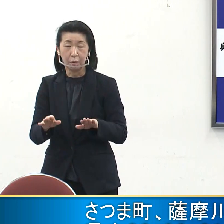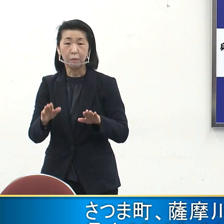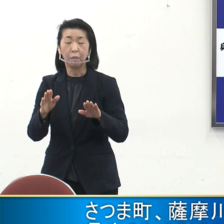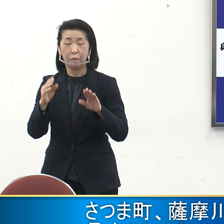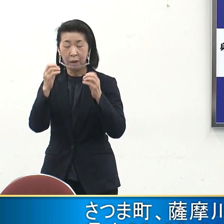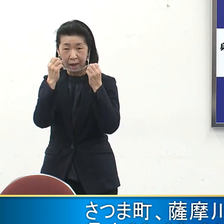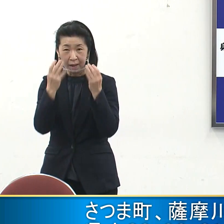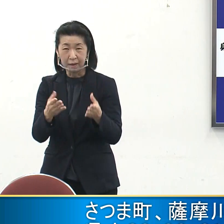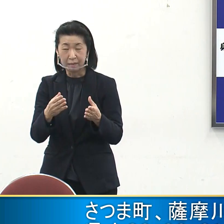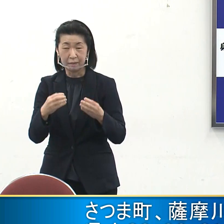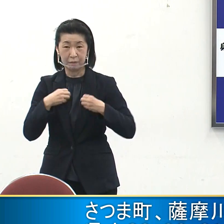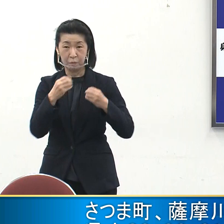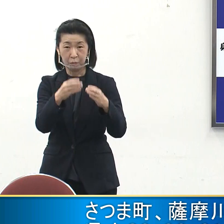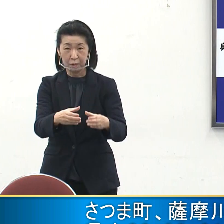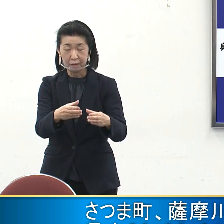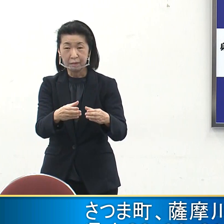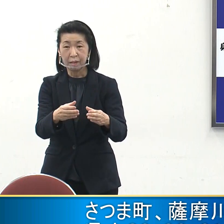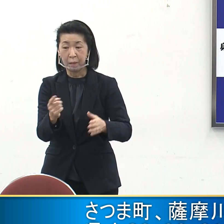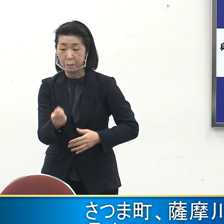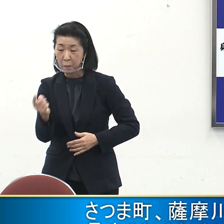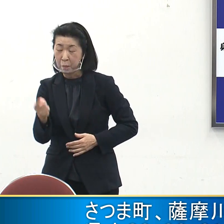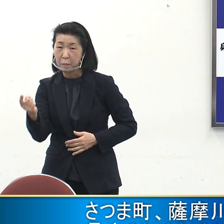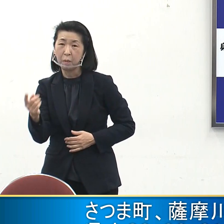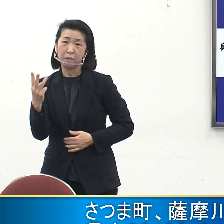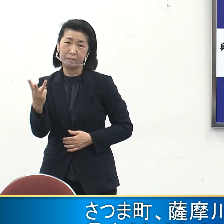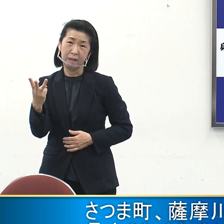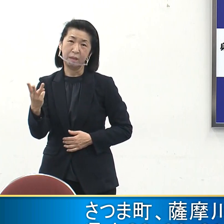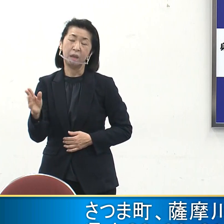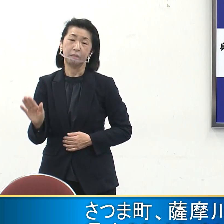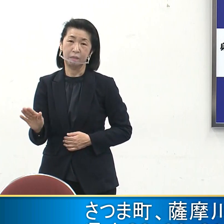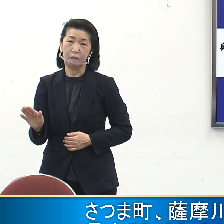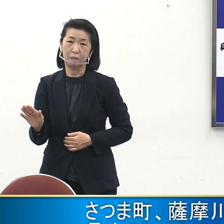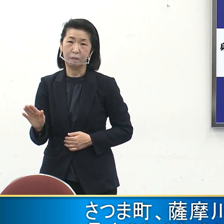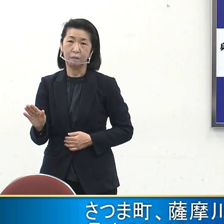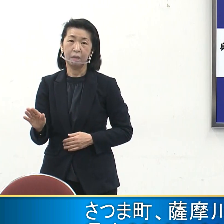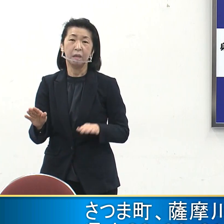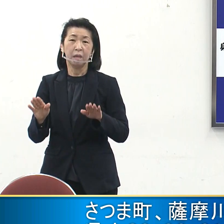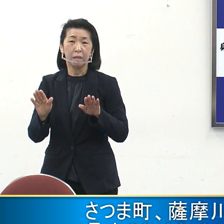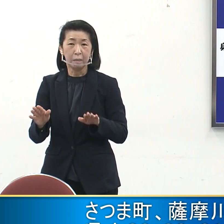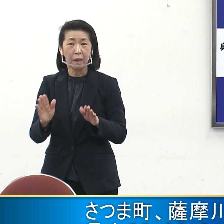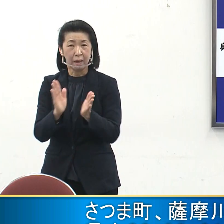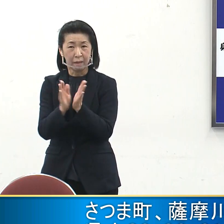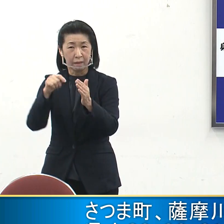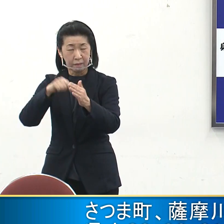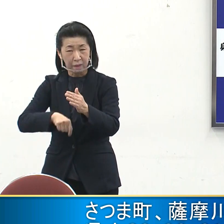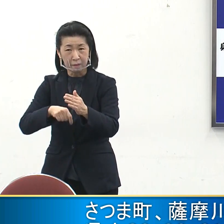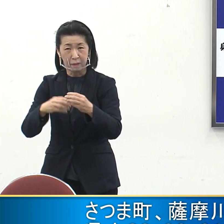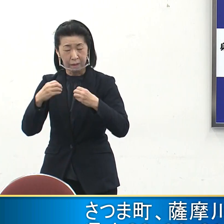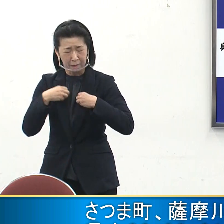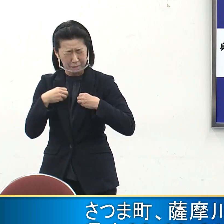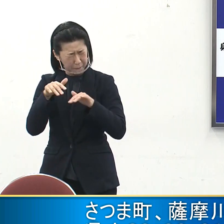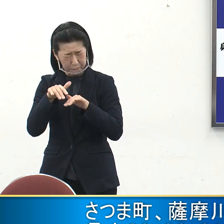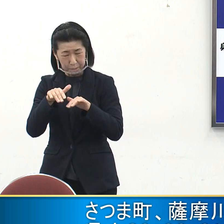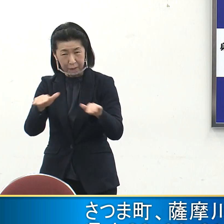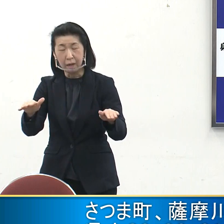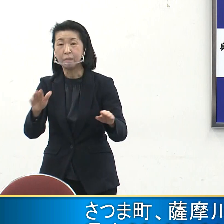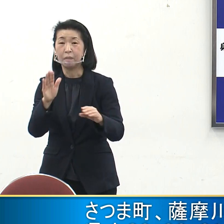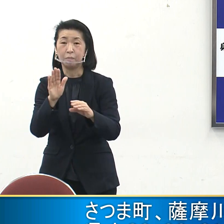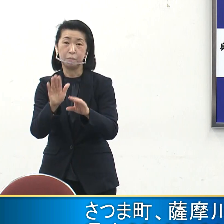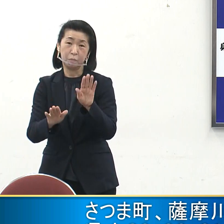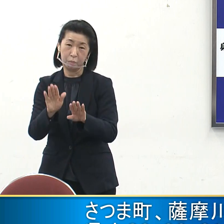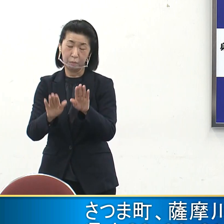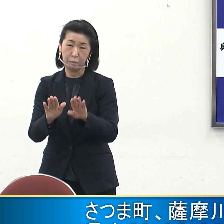クラスターが発生いたしました。現在県では県内で感染が急拡大している状況や専門家の意見を